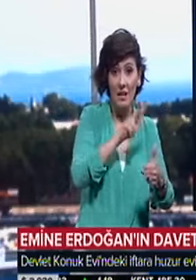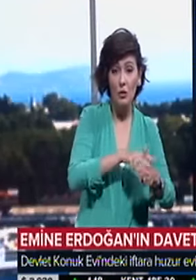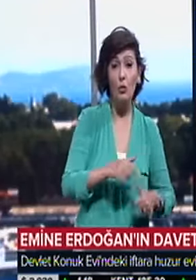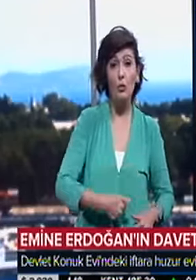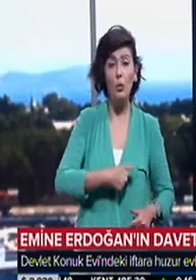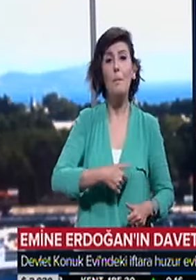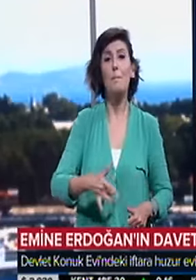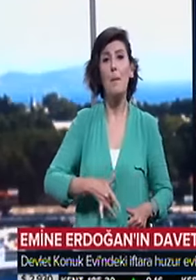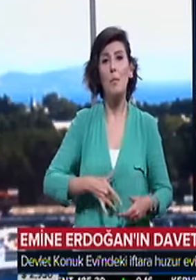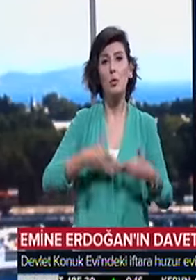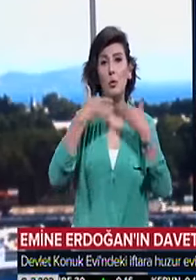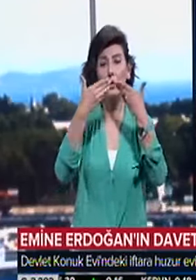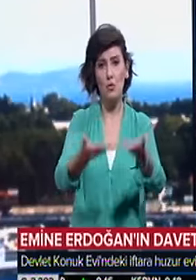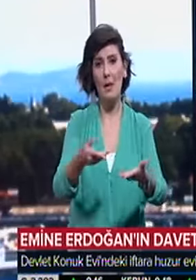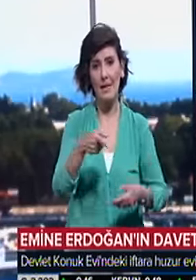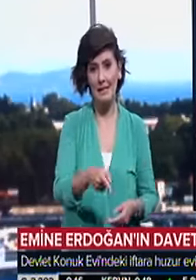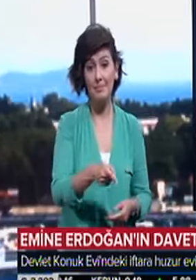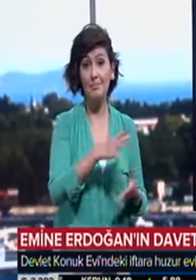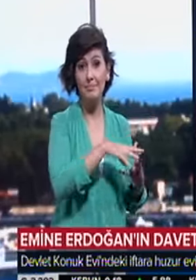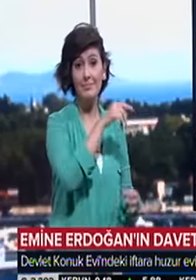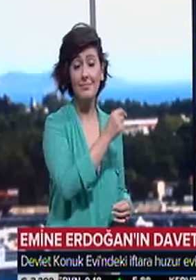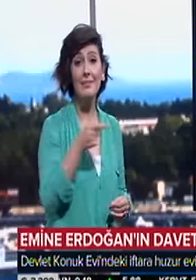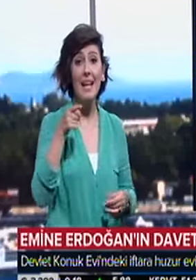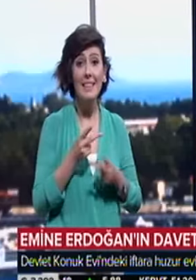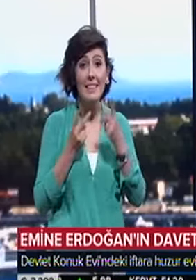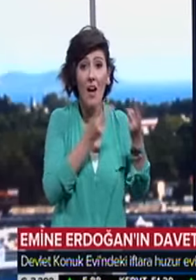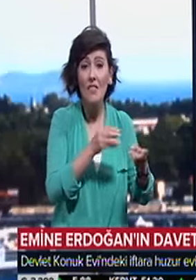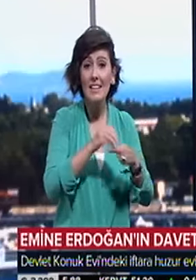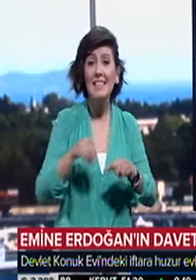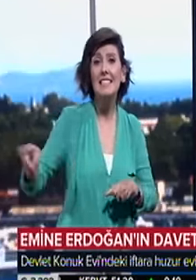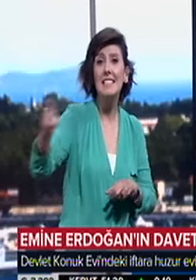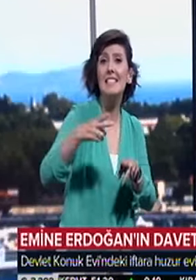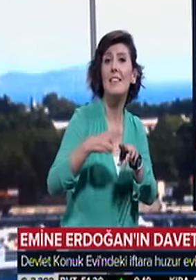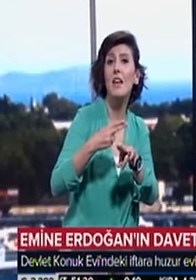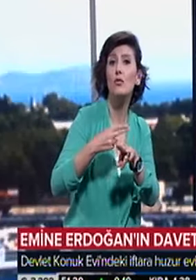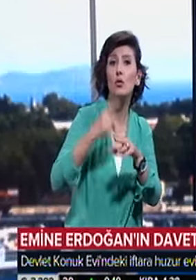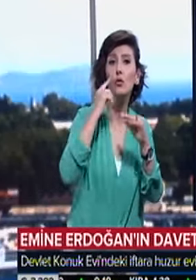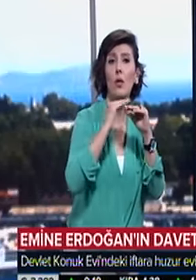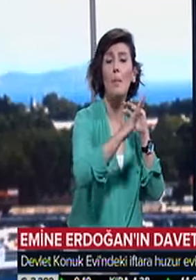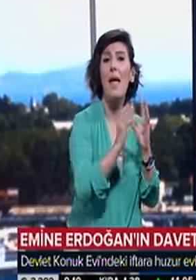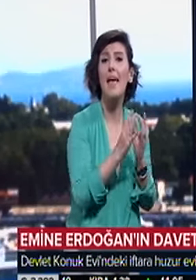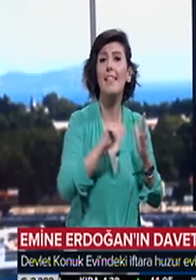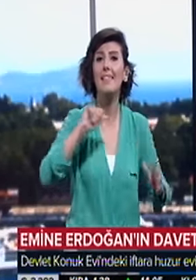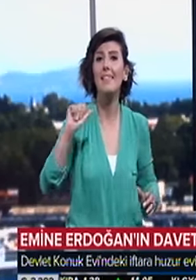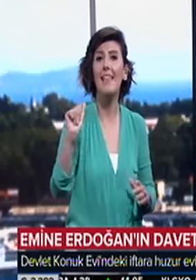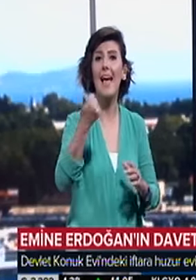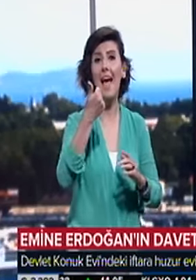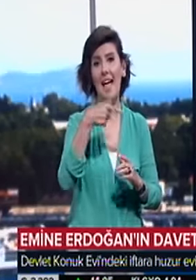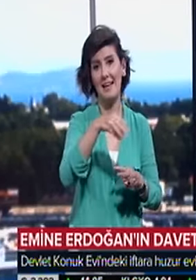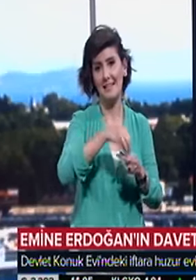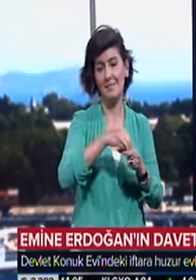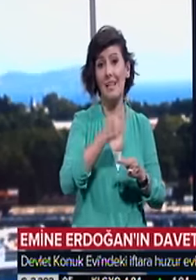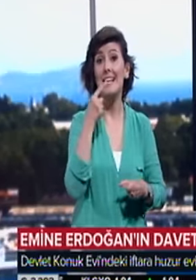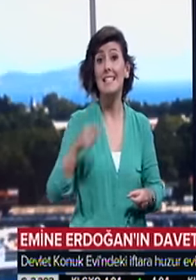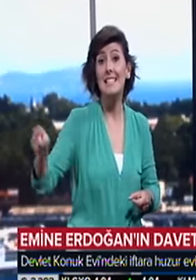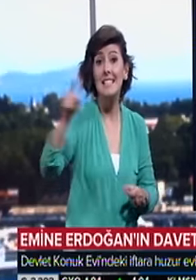katılmaktan duydukları memnuniyeti ifade etti. Emine Erdoğan davette, "Sizlerin tecrübesi toplumumuzun en değerli